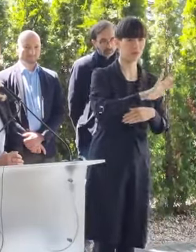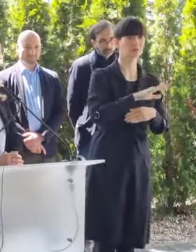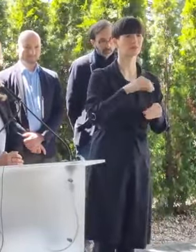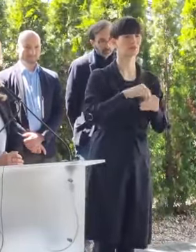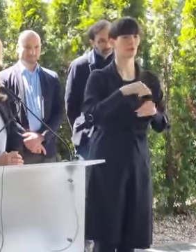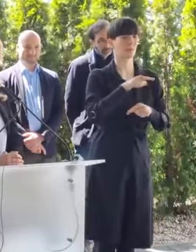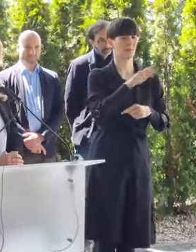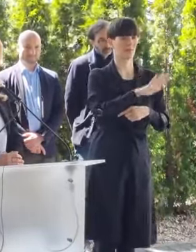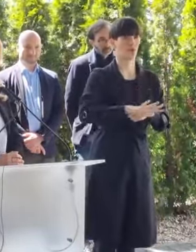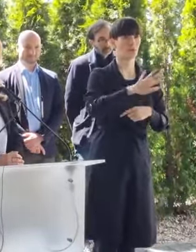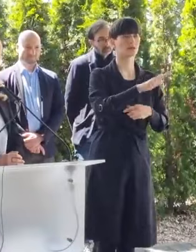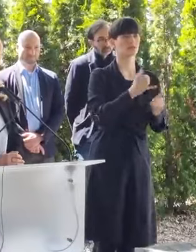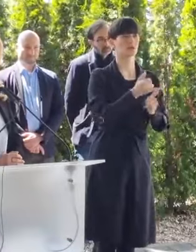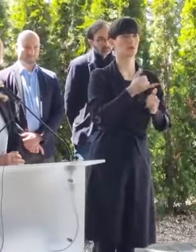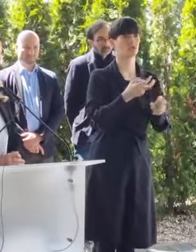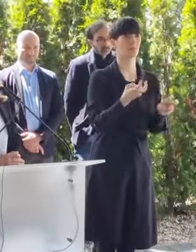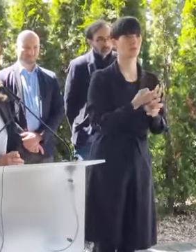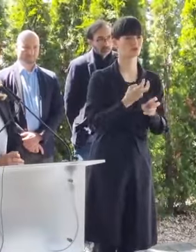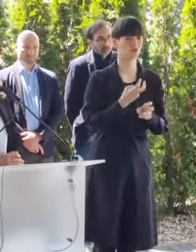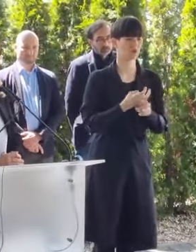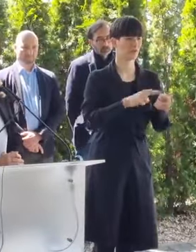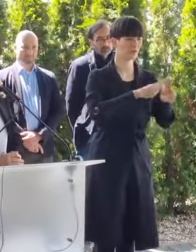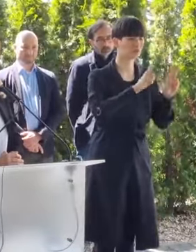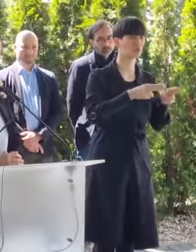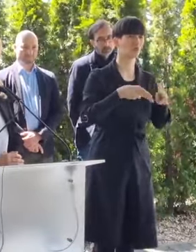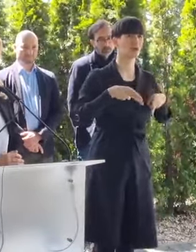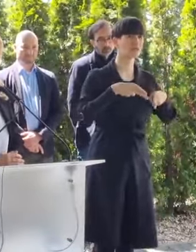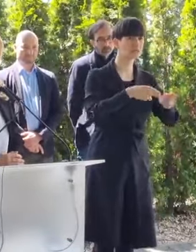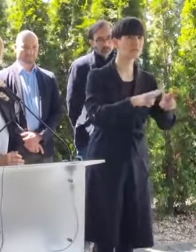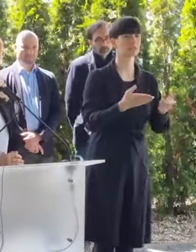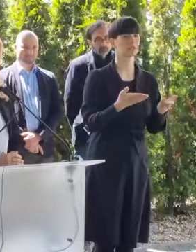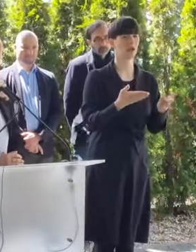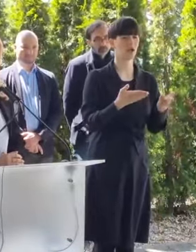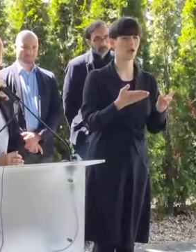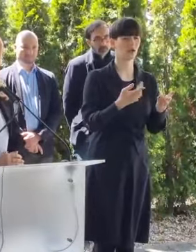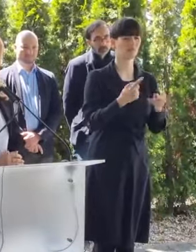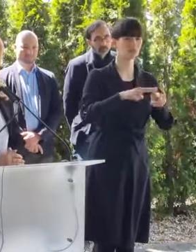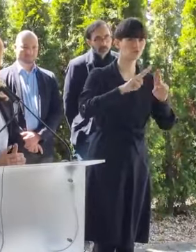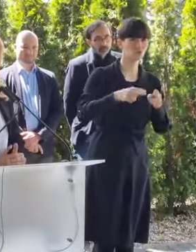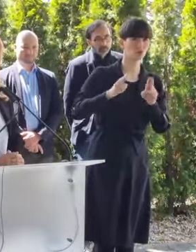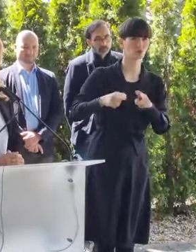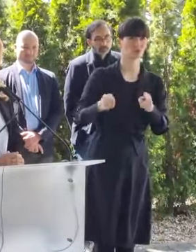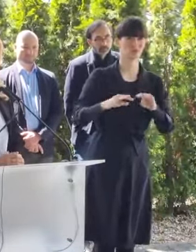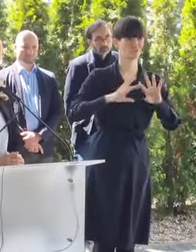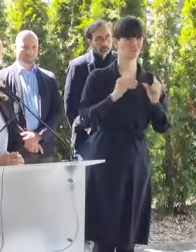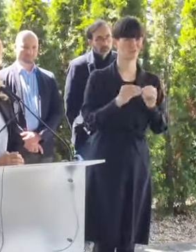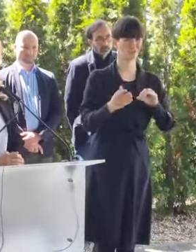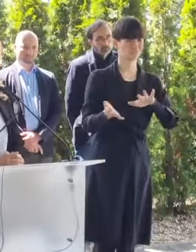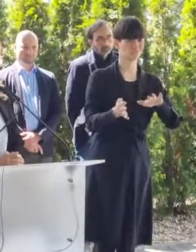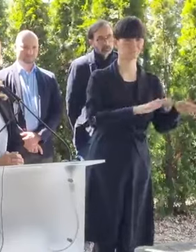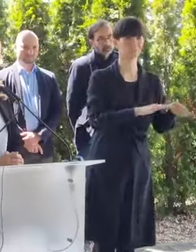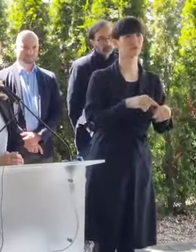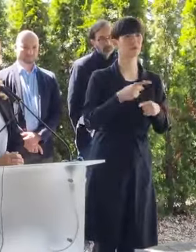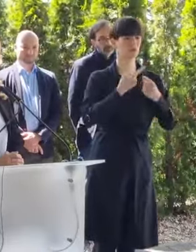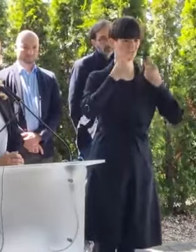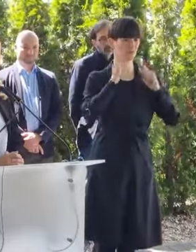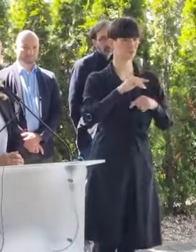k masívnym poškodeniam budov, ciest, infraštruktúry. Na Slovensku máme množstvo firiem,